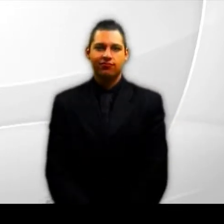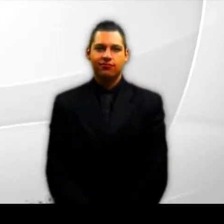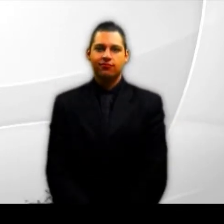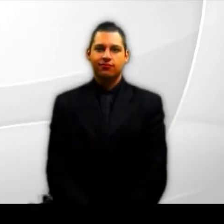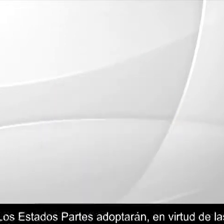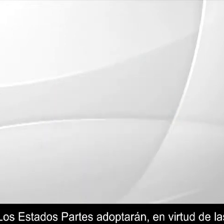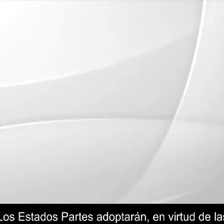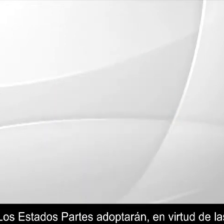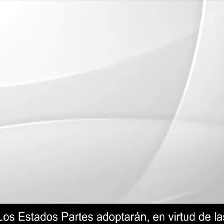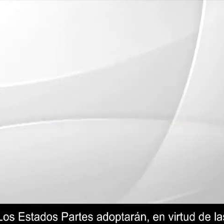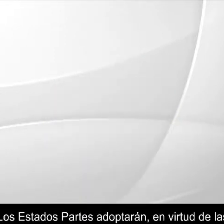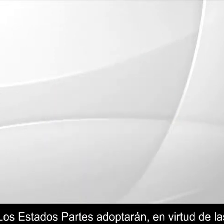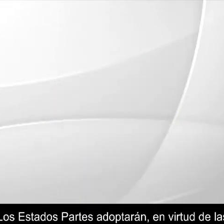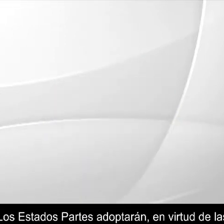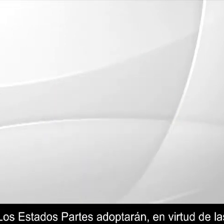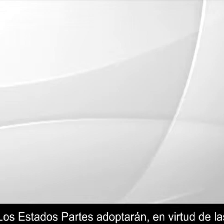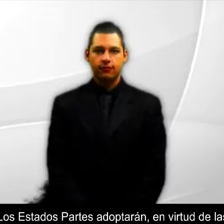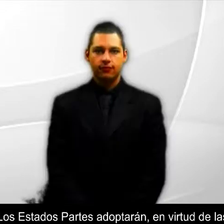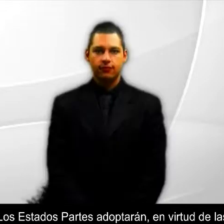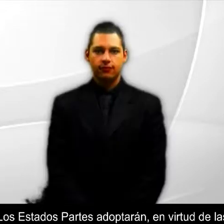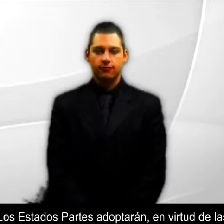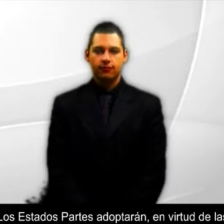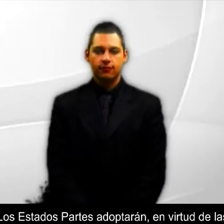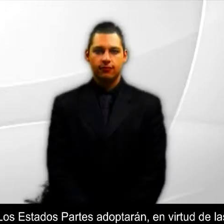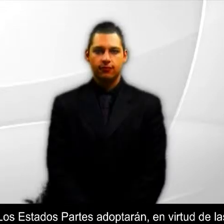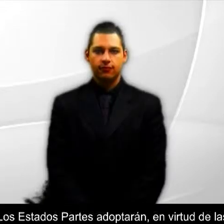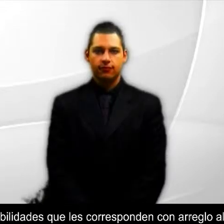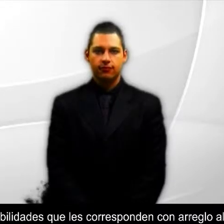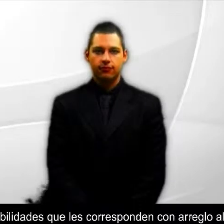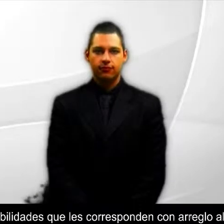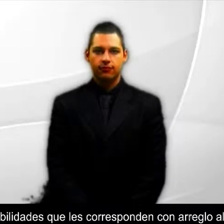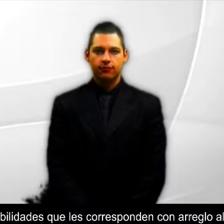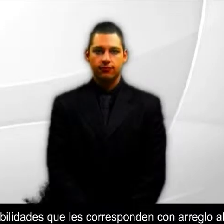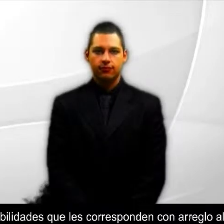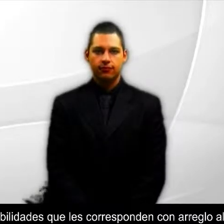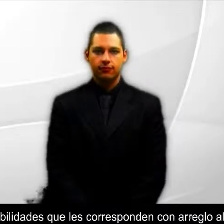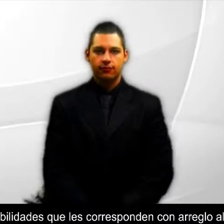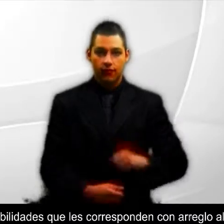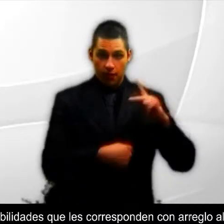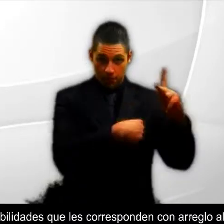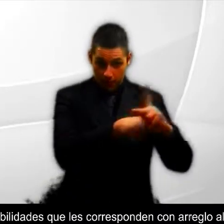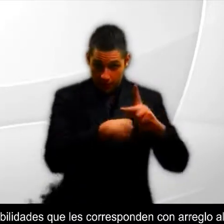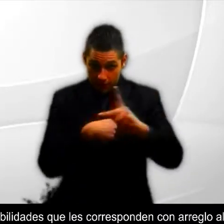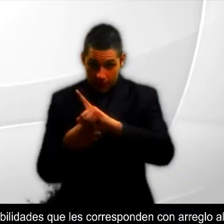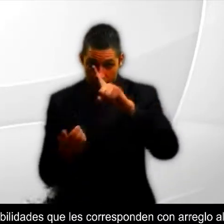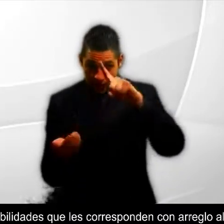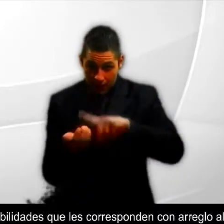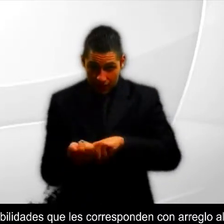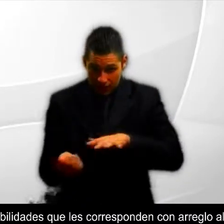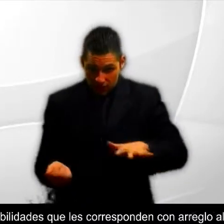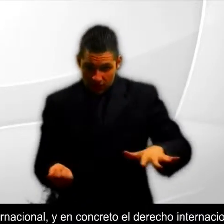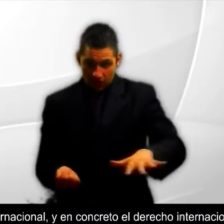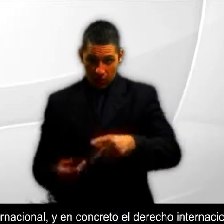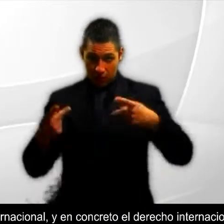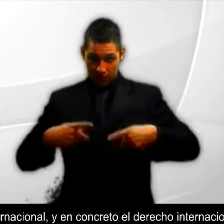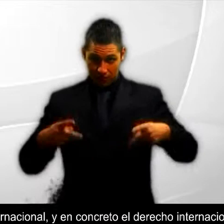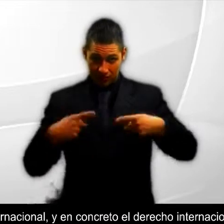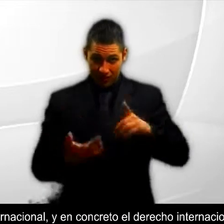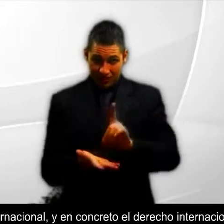Los Estados partes adoptarán, en virtud de las responsabilidades que les corresponden con arreglo al derecho internacional y en concreto al